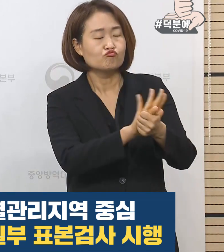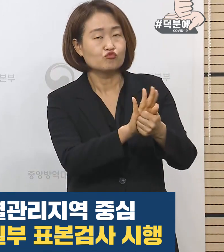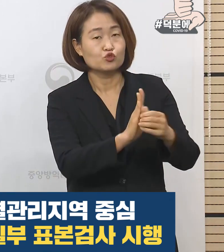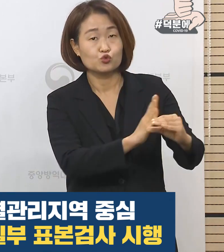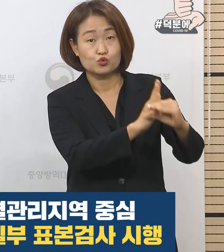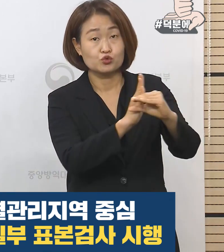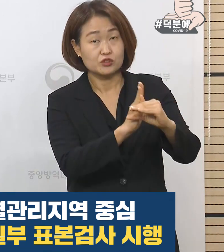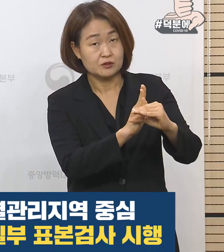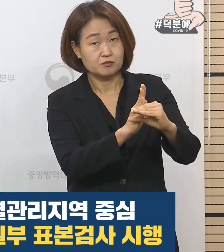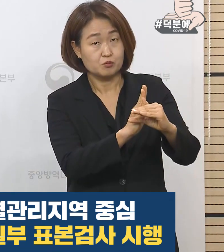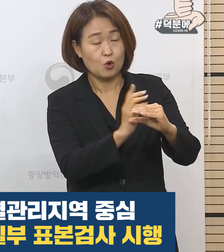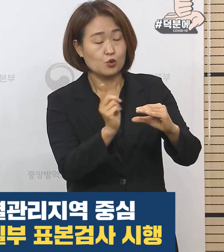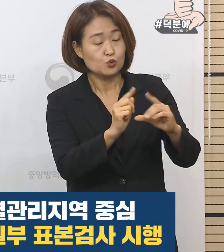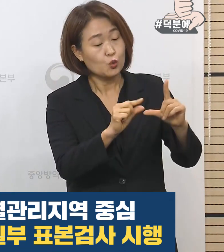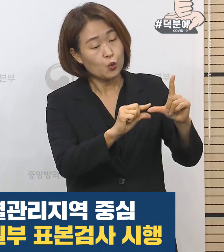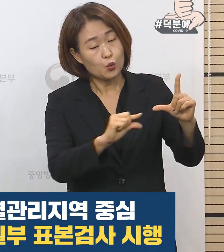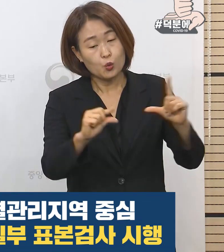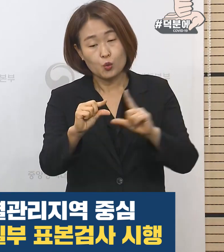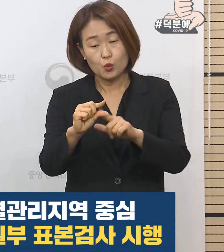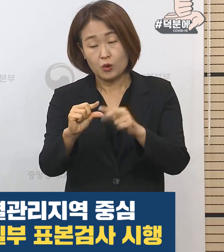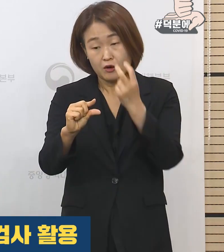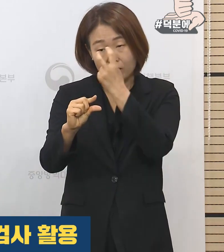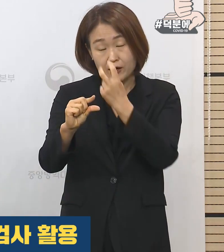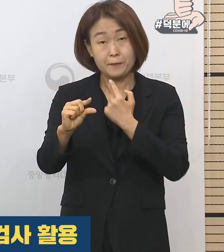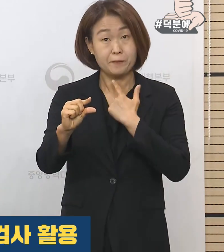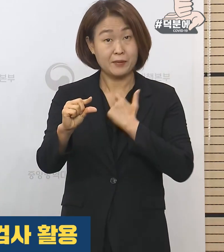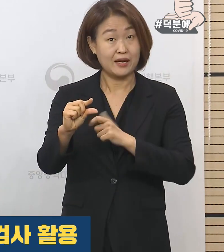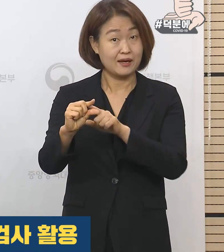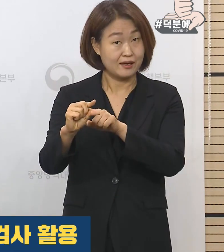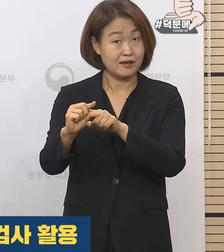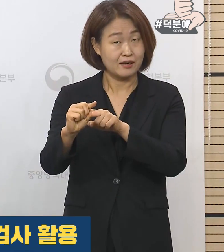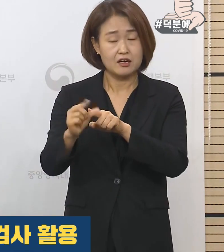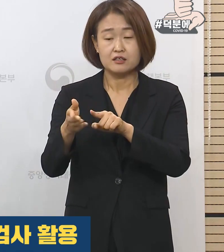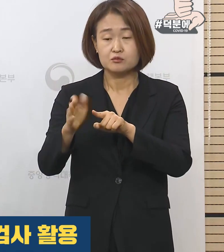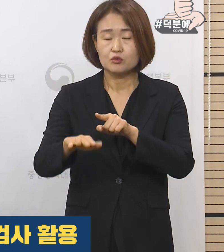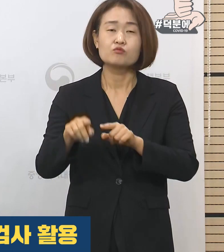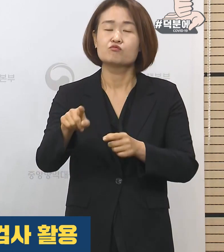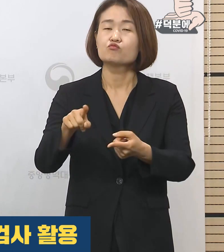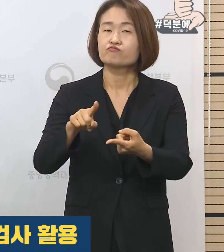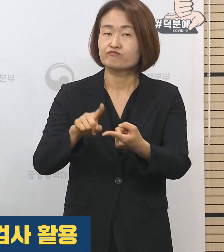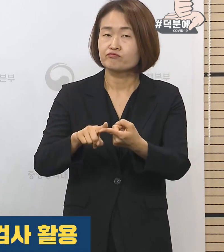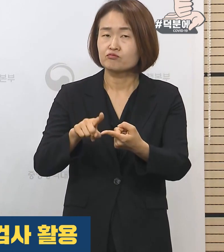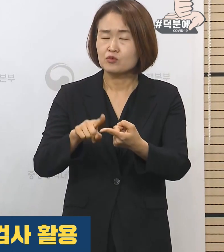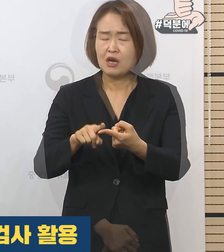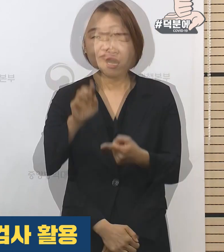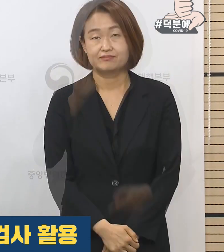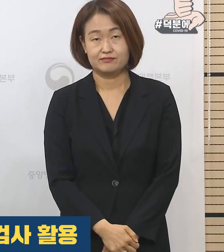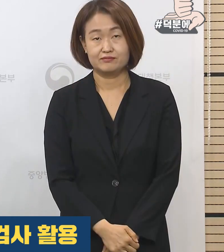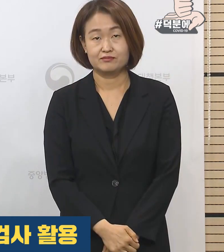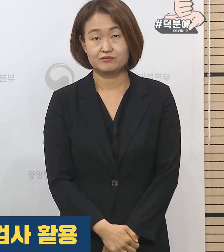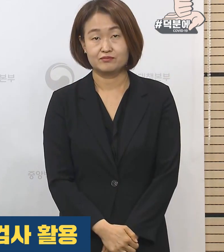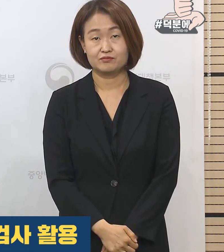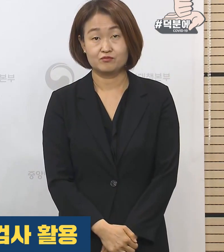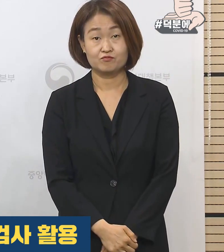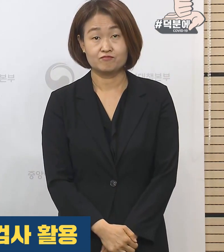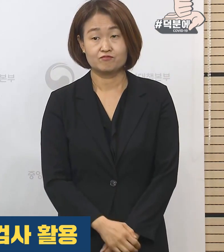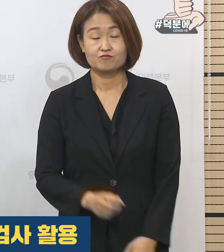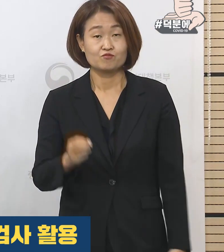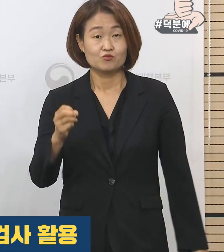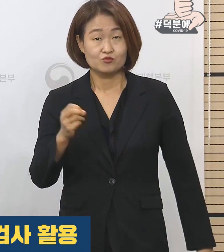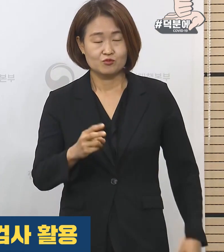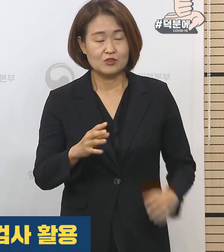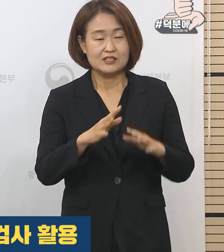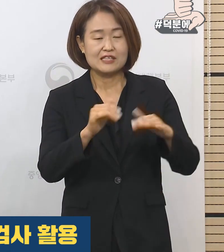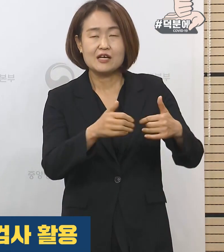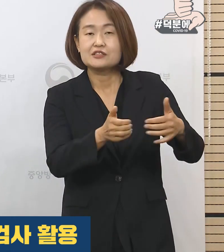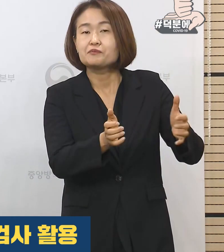일부 검사를 시행을 해온 바가 있습니다. 이러한 부분에 대해서 향후에도 표본검사, 풀링